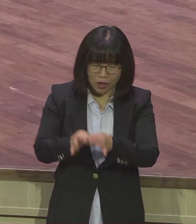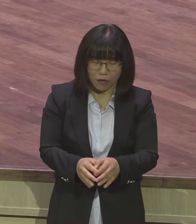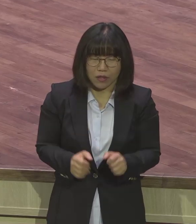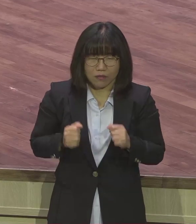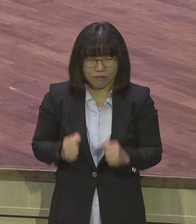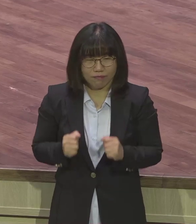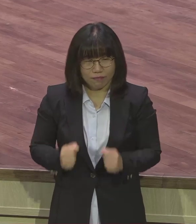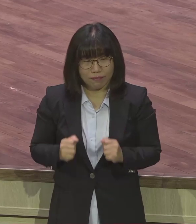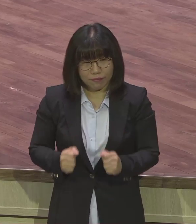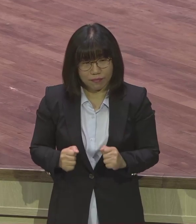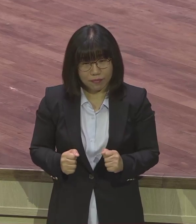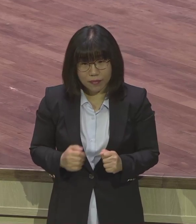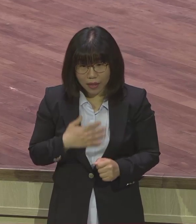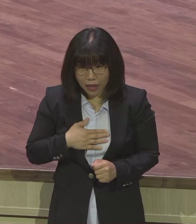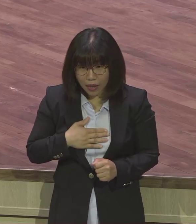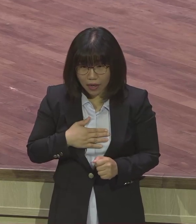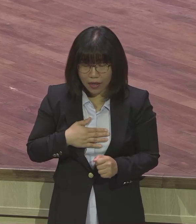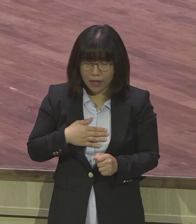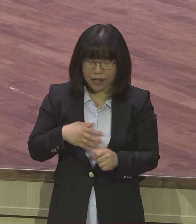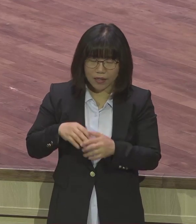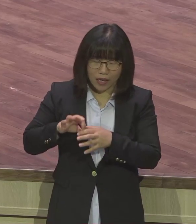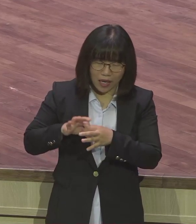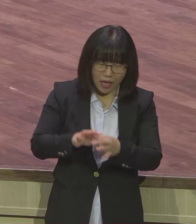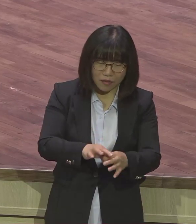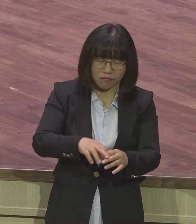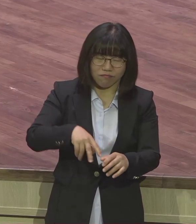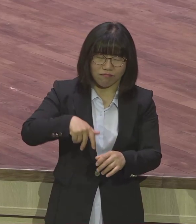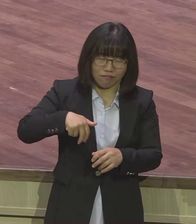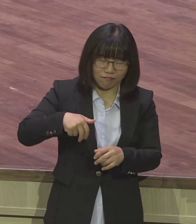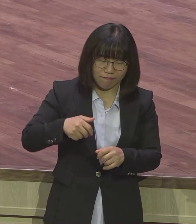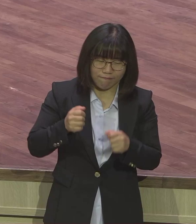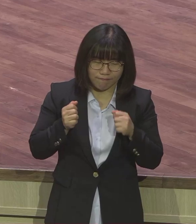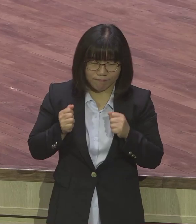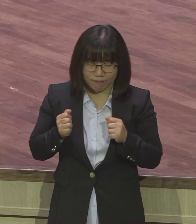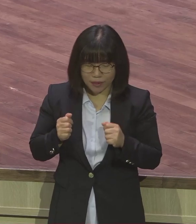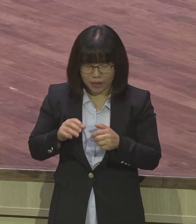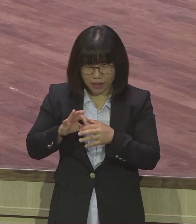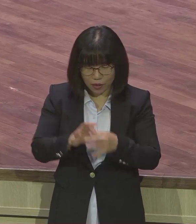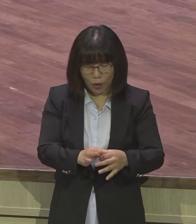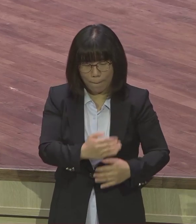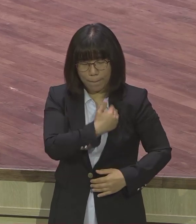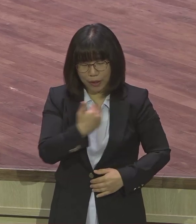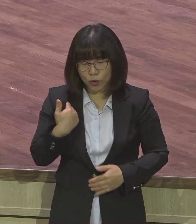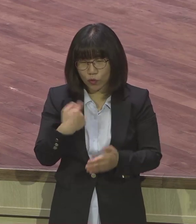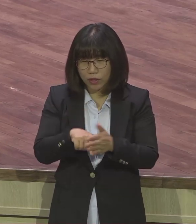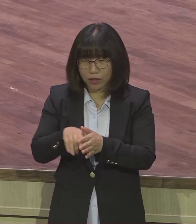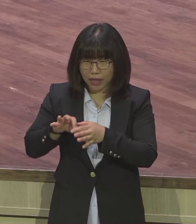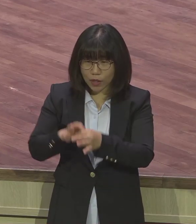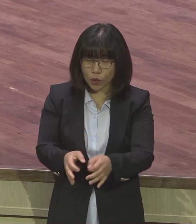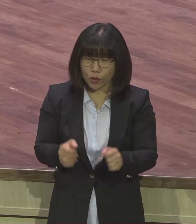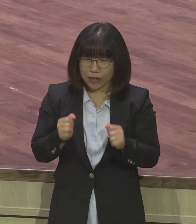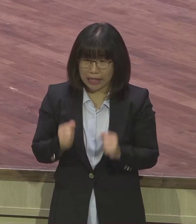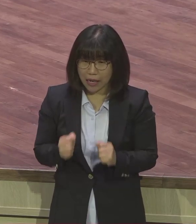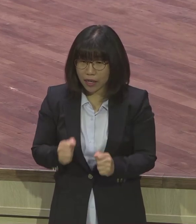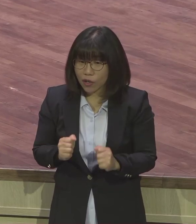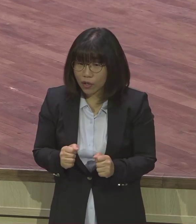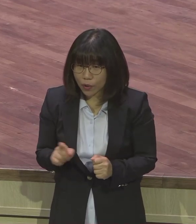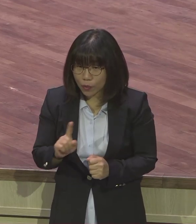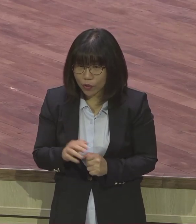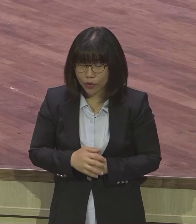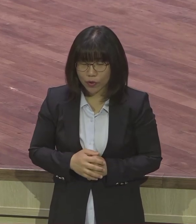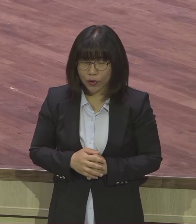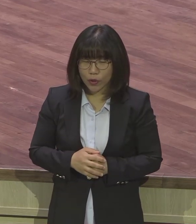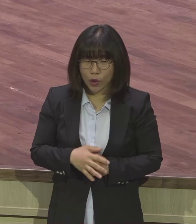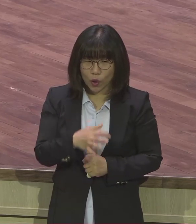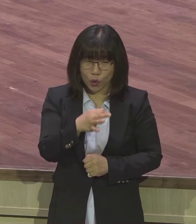달린다. 더 큰 만족을 얻기 위해서 끊임없이 달리는 겁니다. 행복을 연구하는 학자들은요.